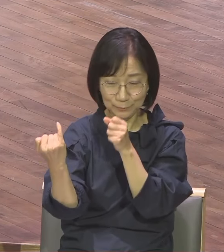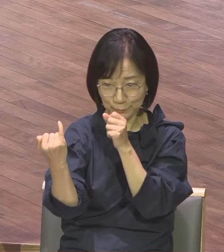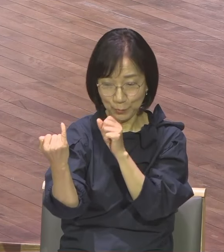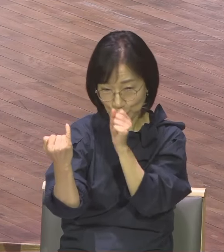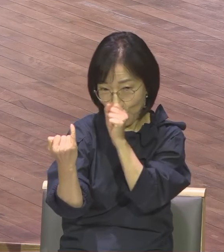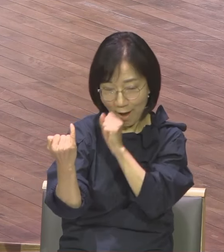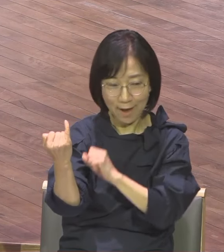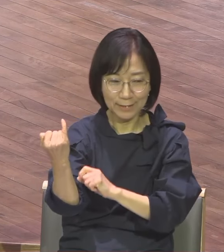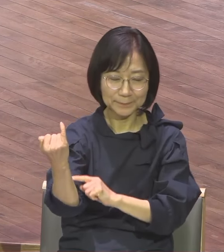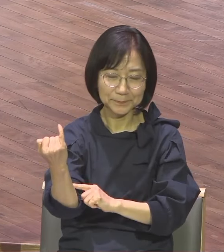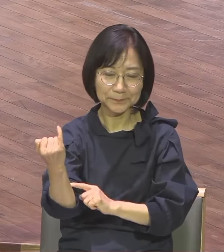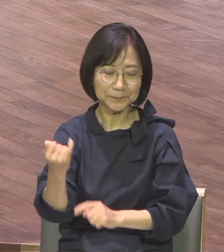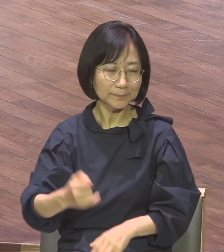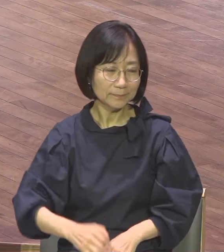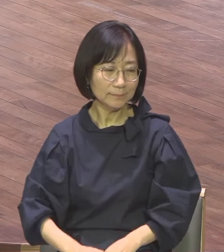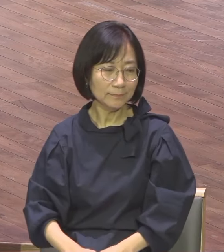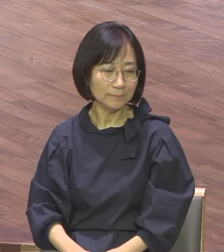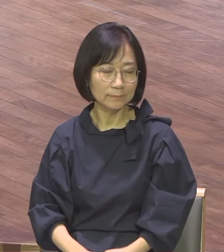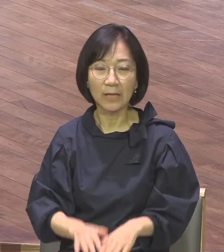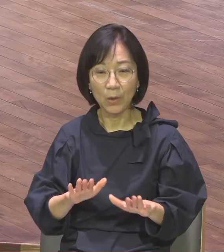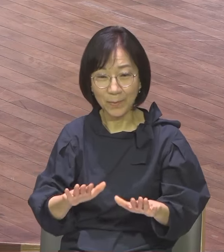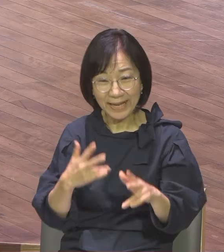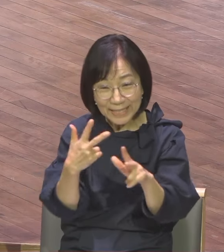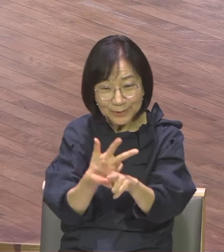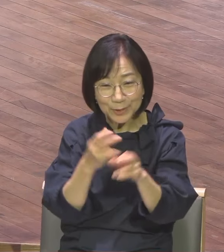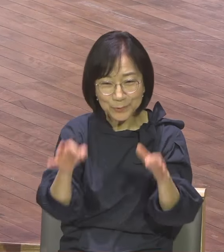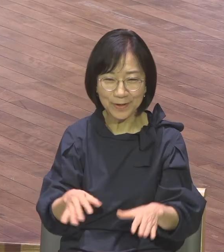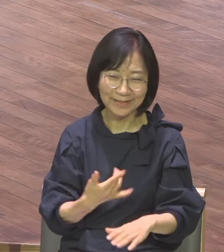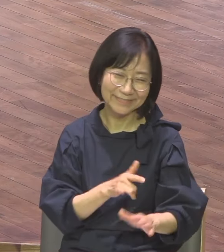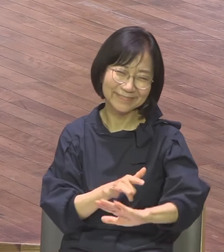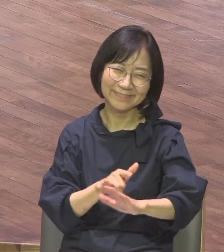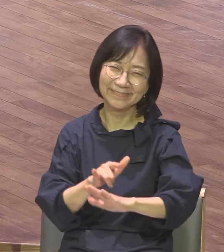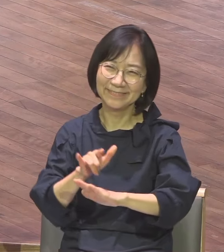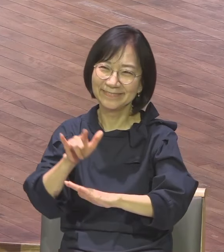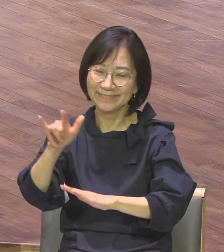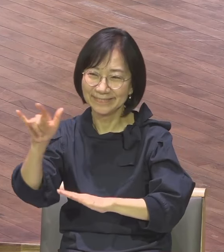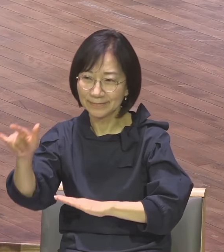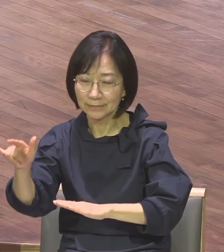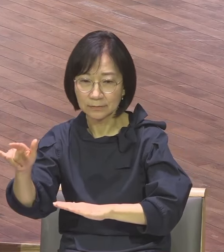자기만 말 안 하면 좋을 텐데 이번에 한 주간 여행하면서 내보고 말 자꾸 하지 말아요.